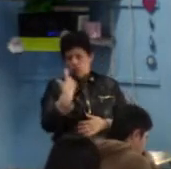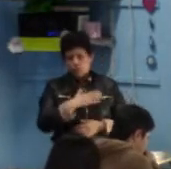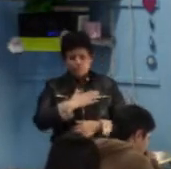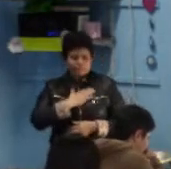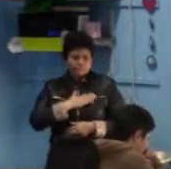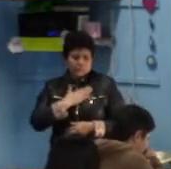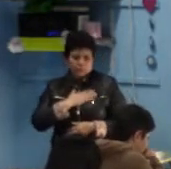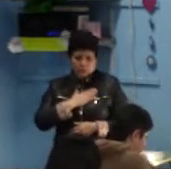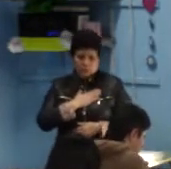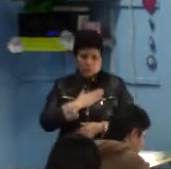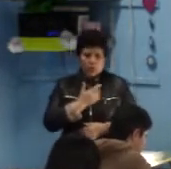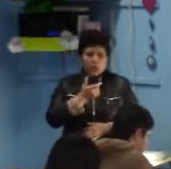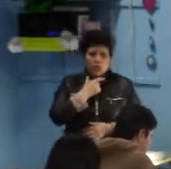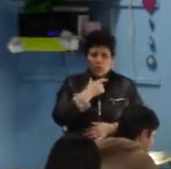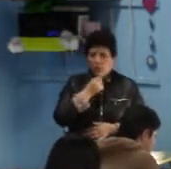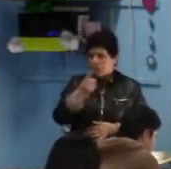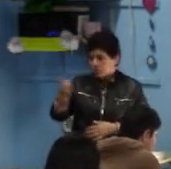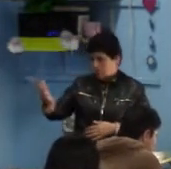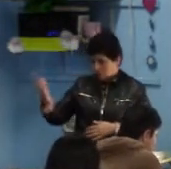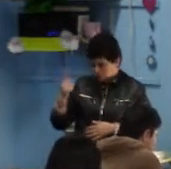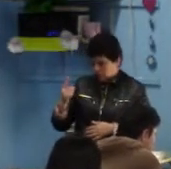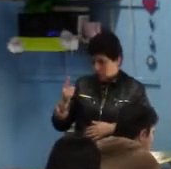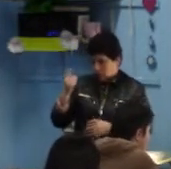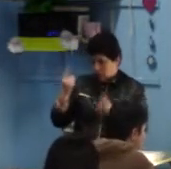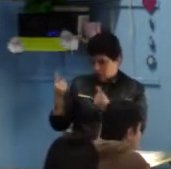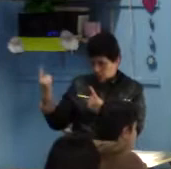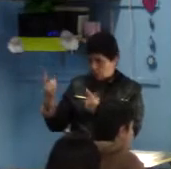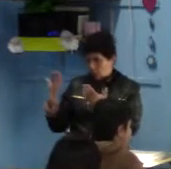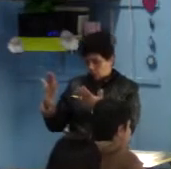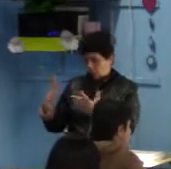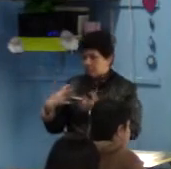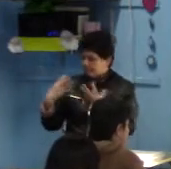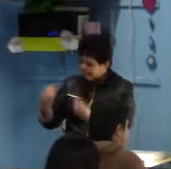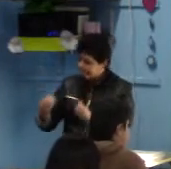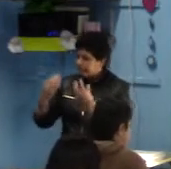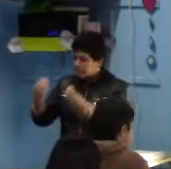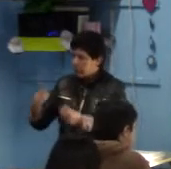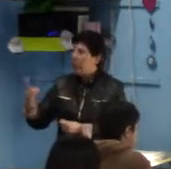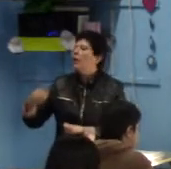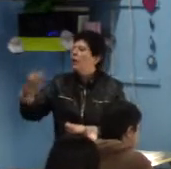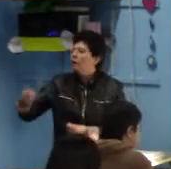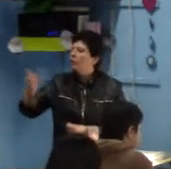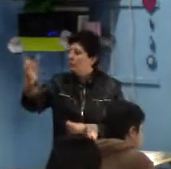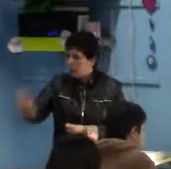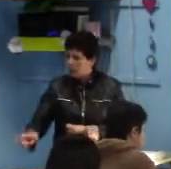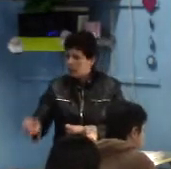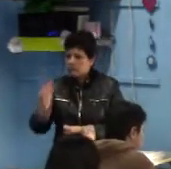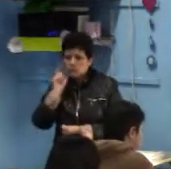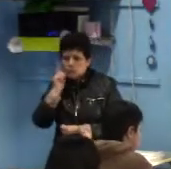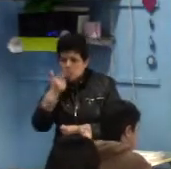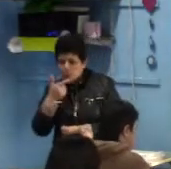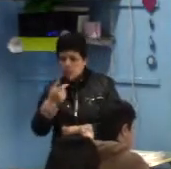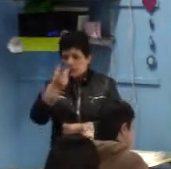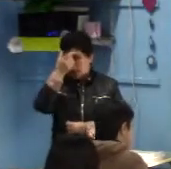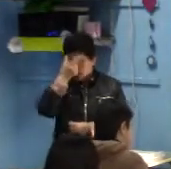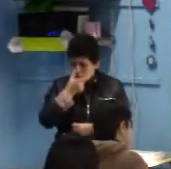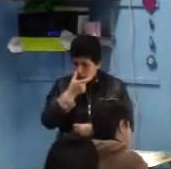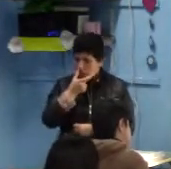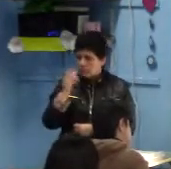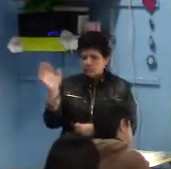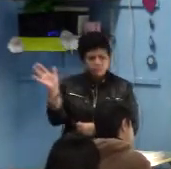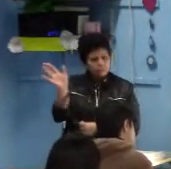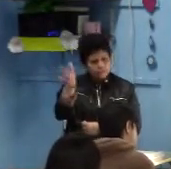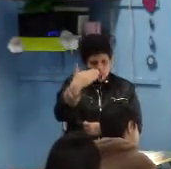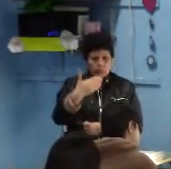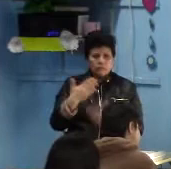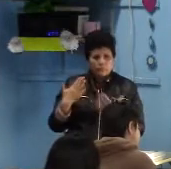que ustedes también puedan ser canales, instrumentos de bendición para alcanzar a otros sordos, a otros ciegos, a